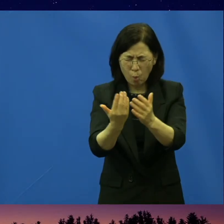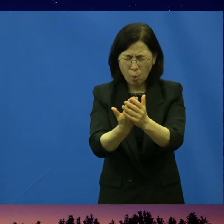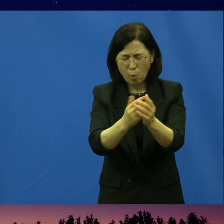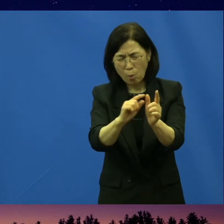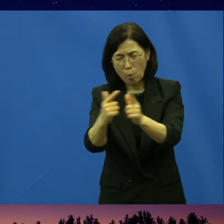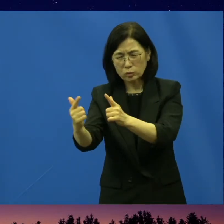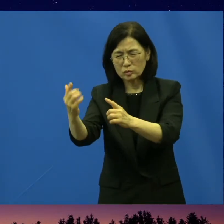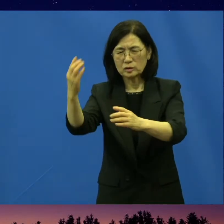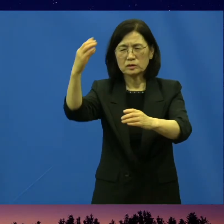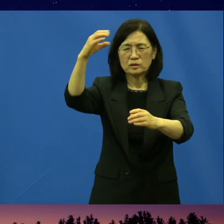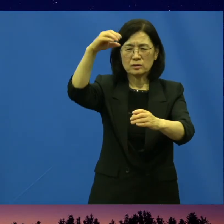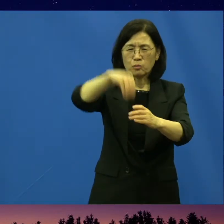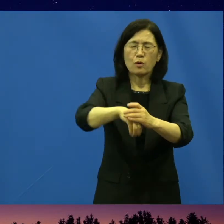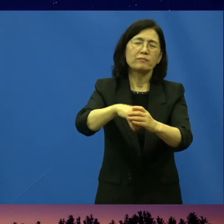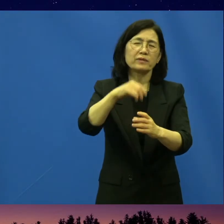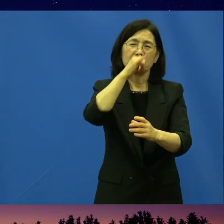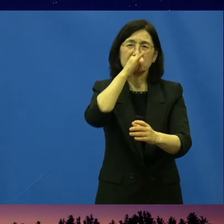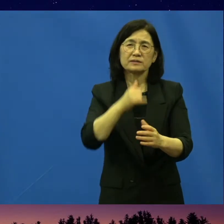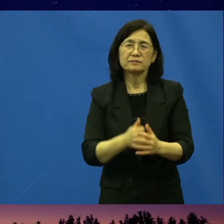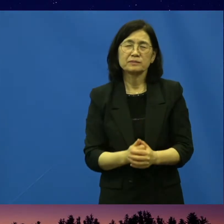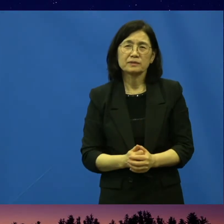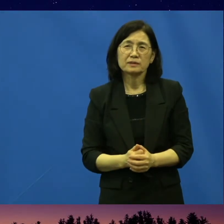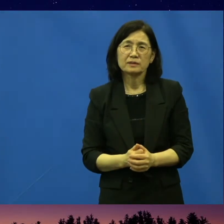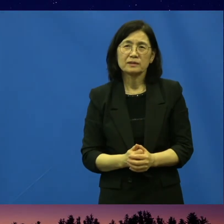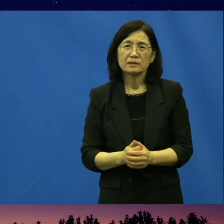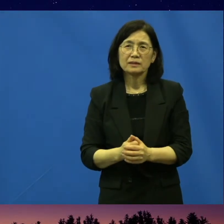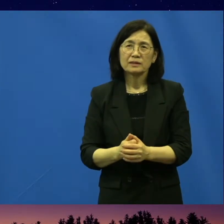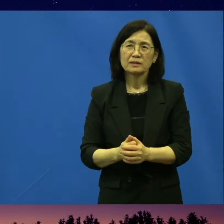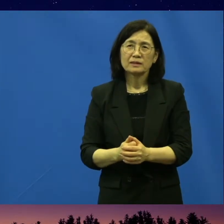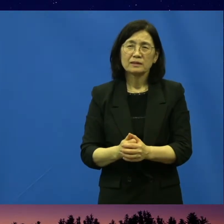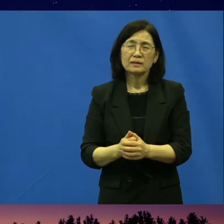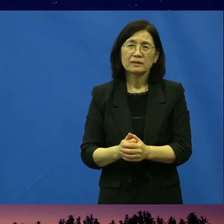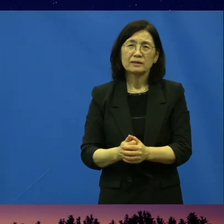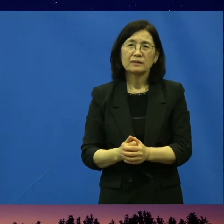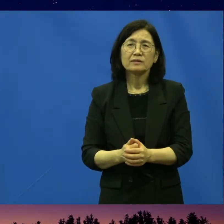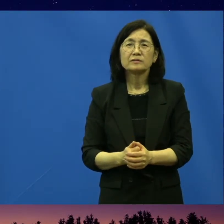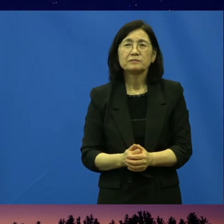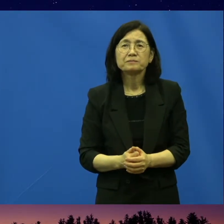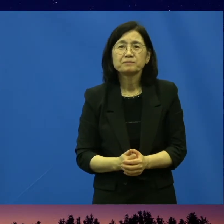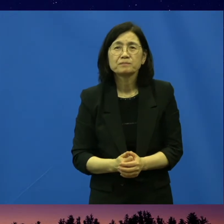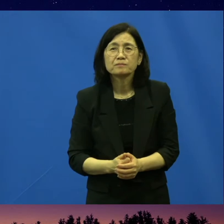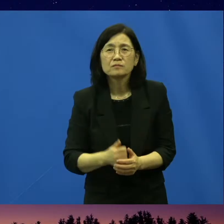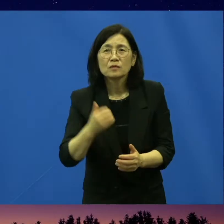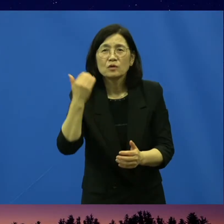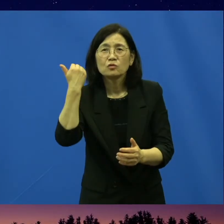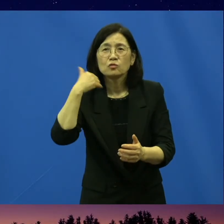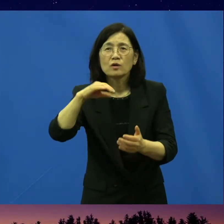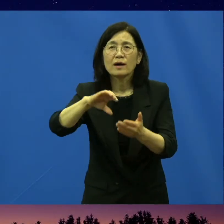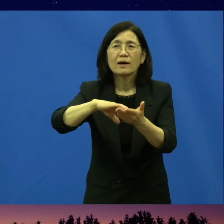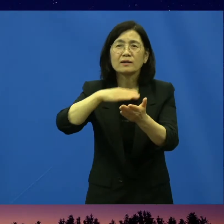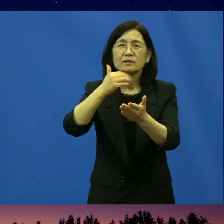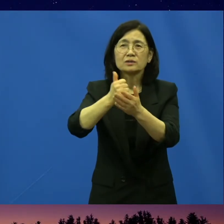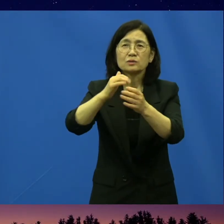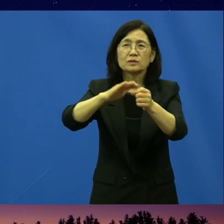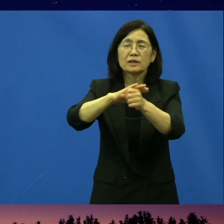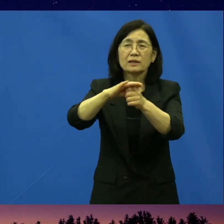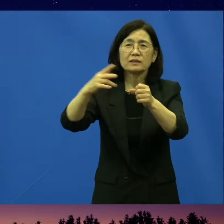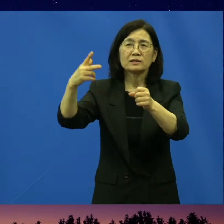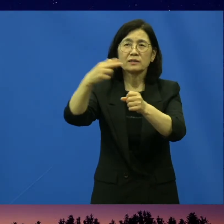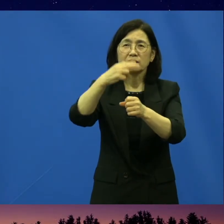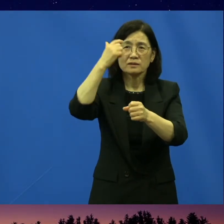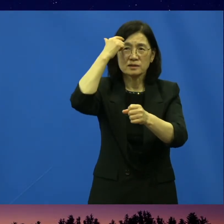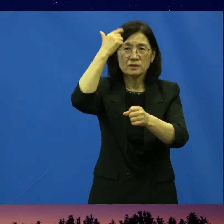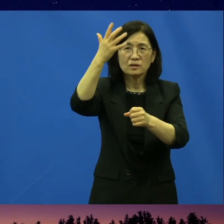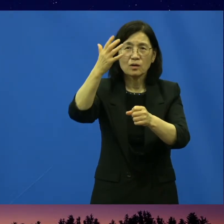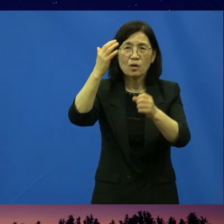그 사랑은 어떤 것으로 끊을 수 없다는 것. 그래서 로마서 8장 35절 누가 우리를 그리스도의 사랑에서 끊으리요?